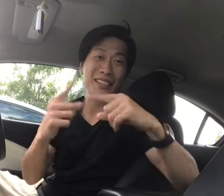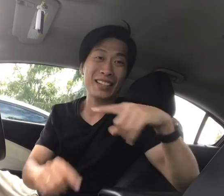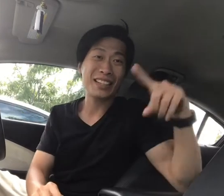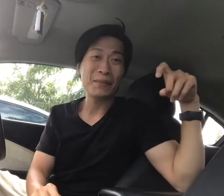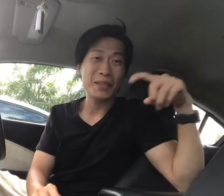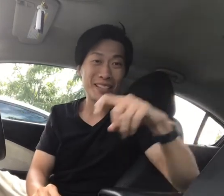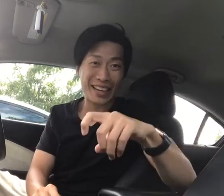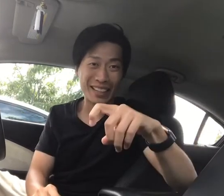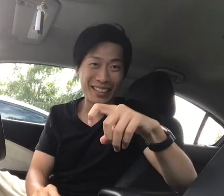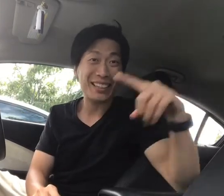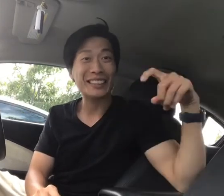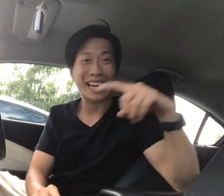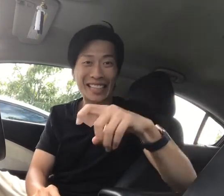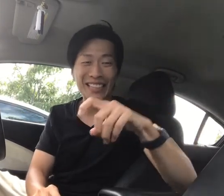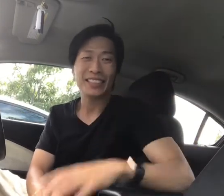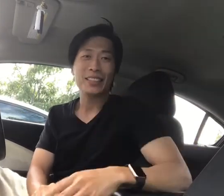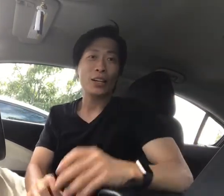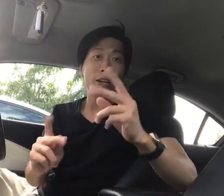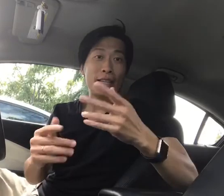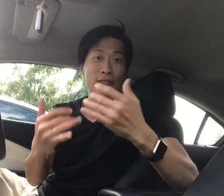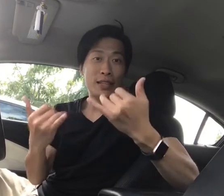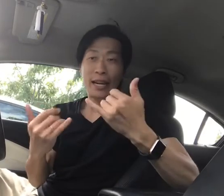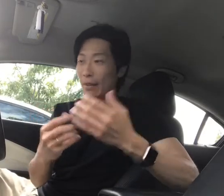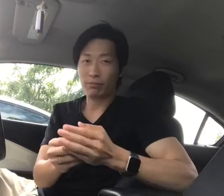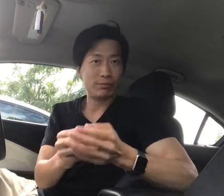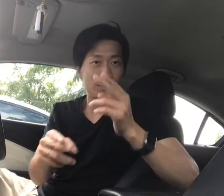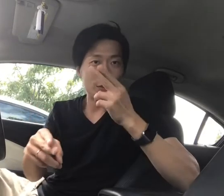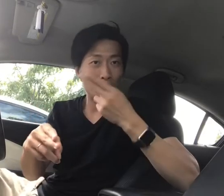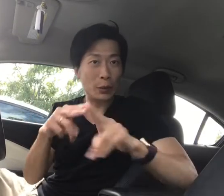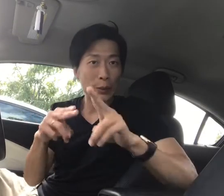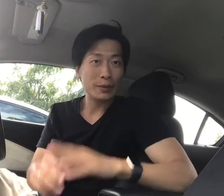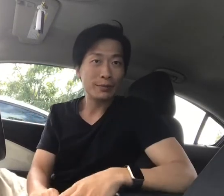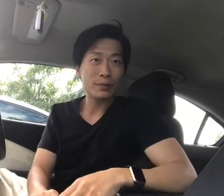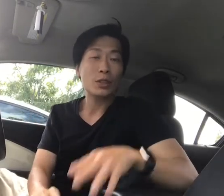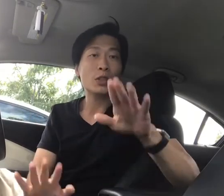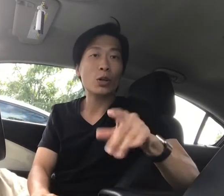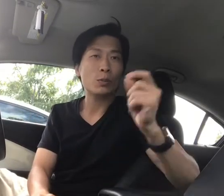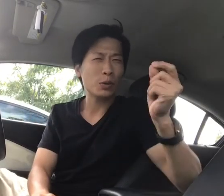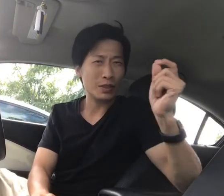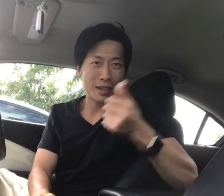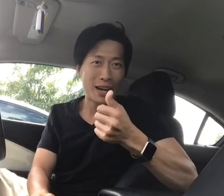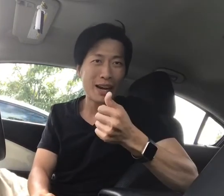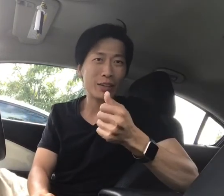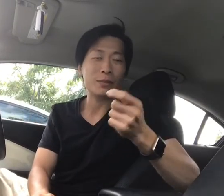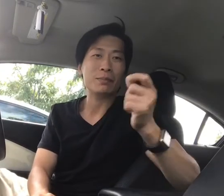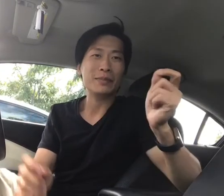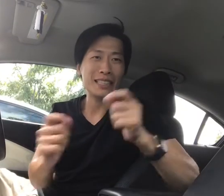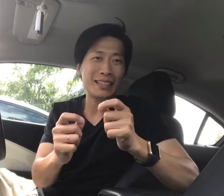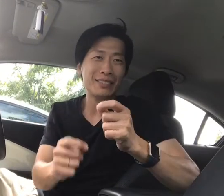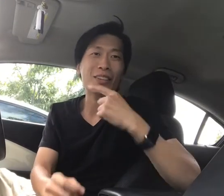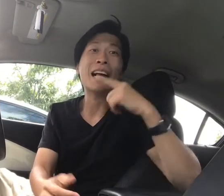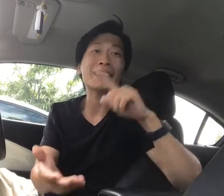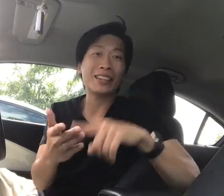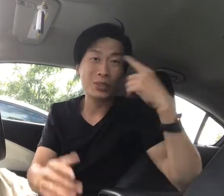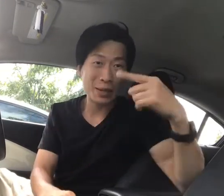name Danny. Danny. Okay, so today, a really quick one. 今日もっと早く短いと簡単に教え